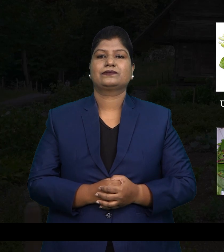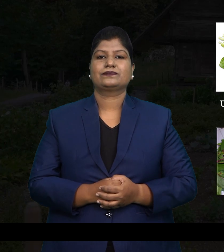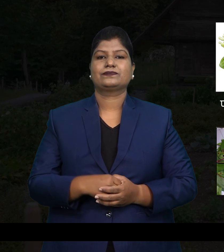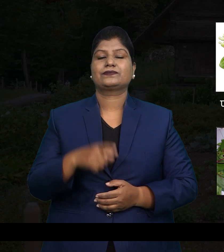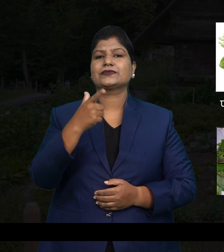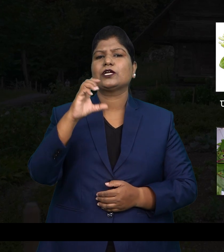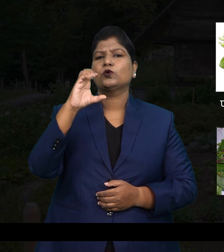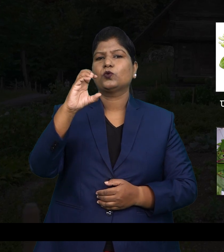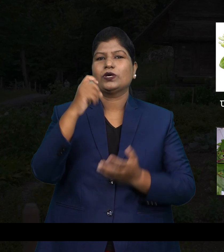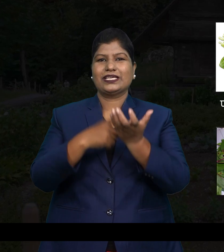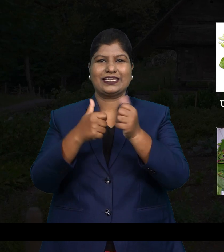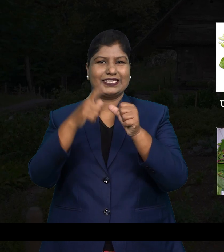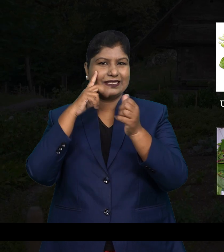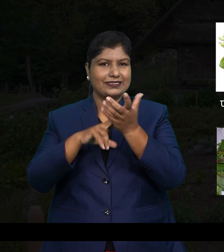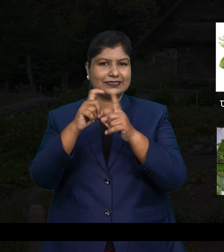धणे,